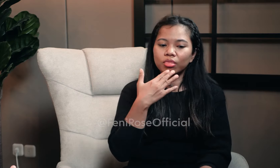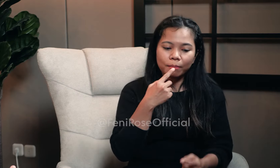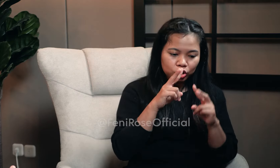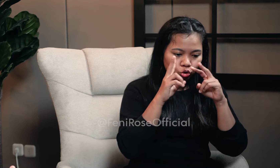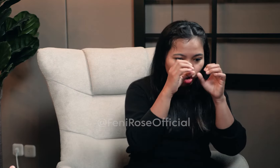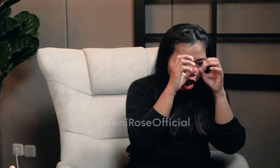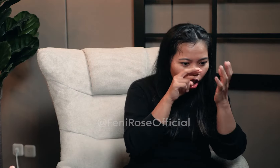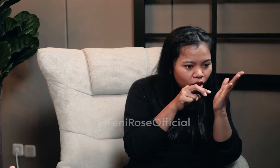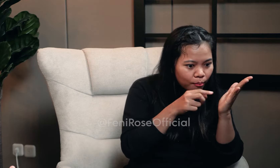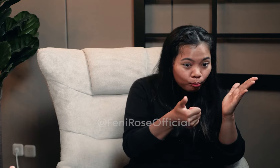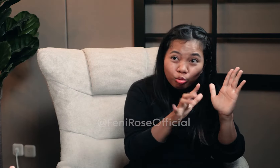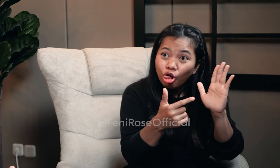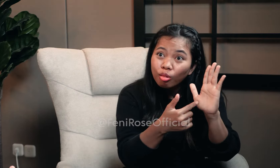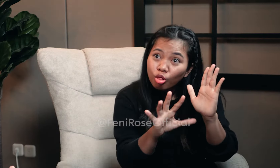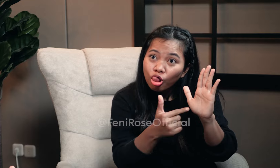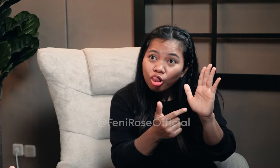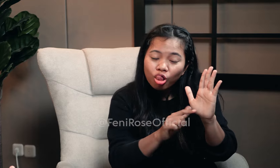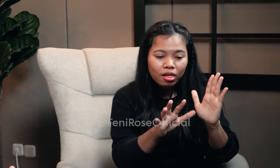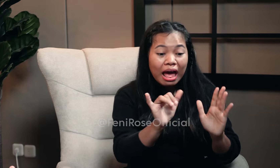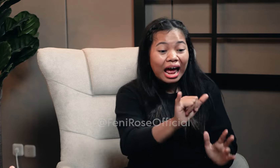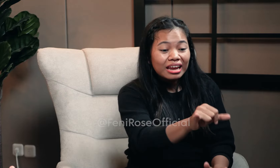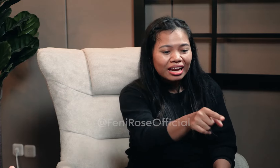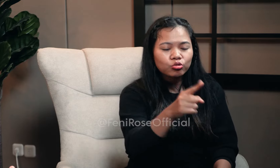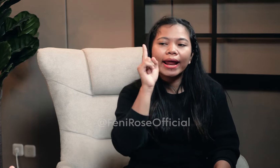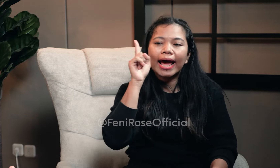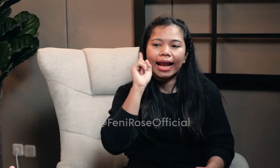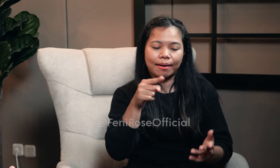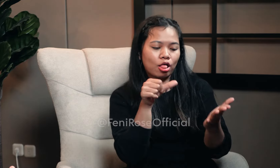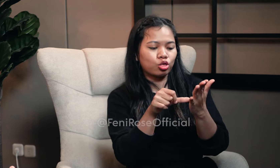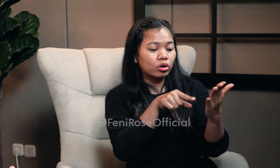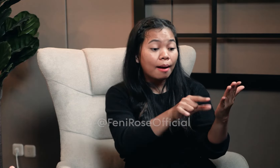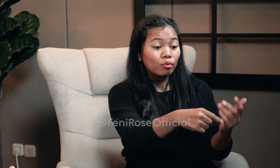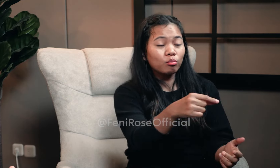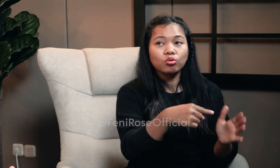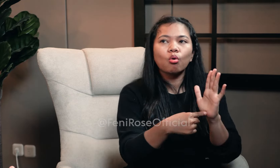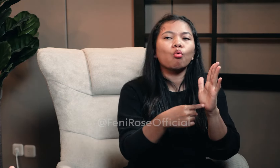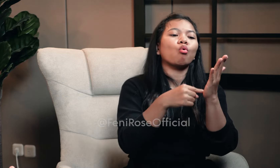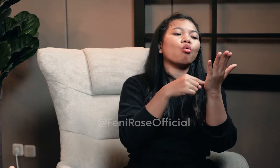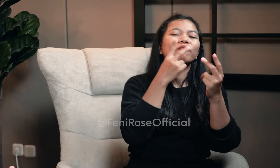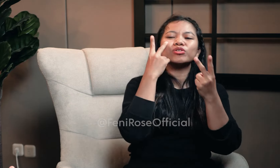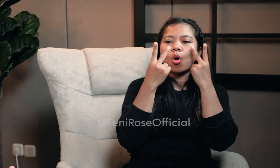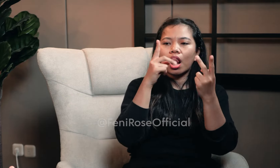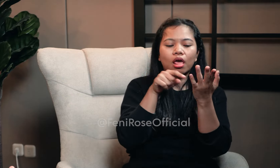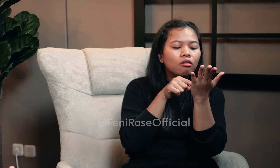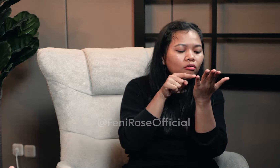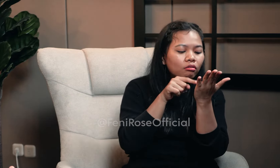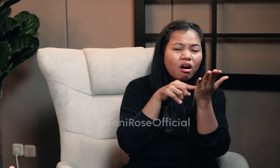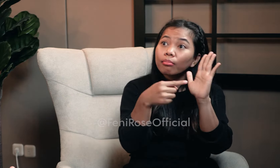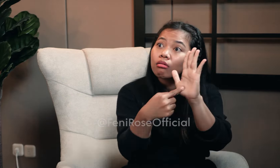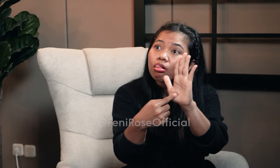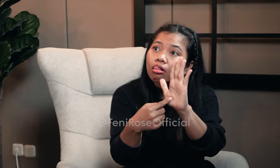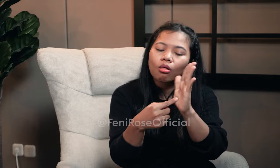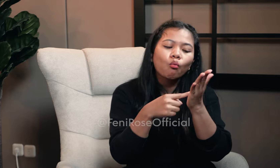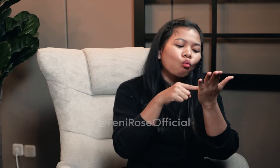menterjemahkan Iya betul Kita observasi dulu pakai Google terus langsung menurut kamus tu gimana oh visualnya Seperti apa